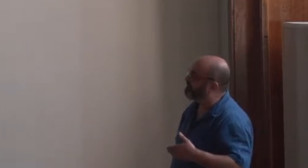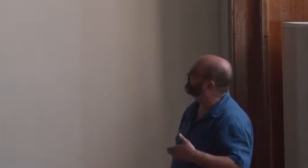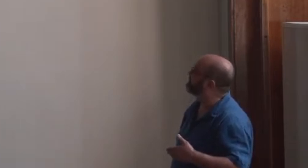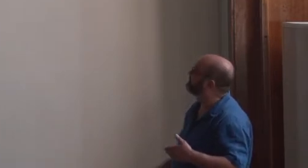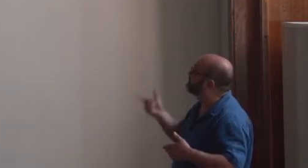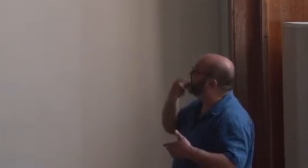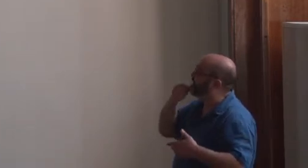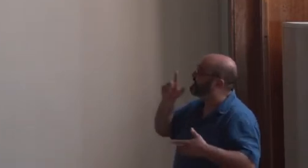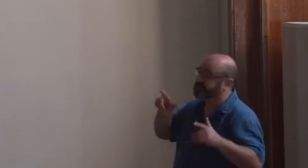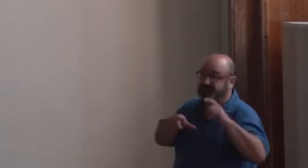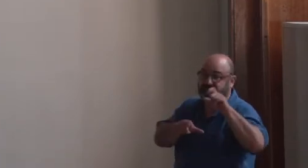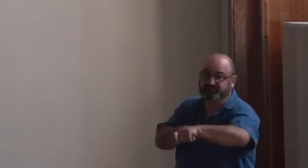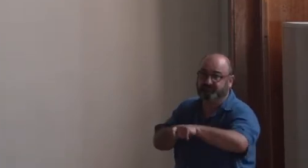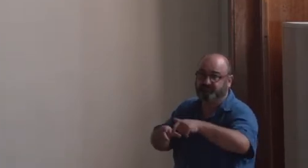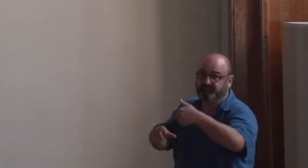Donc vous pouvez facilement consulter